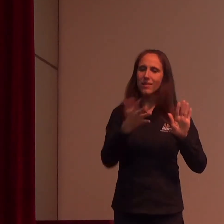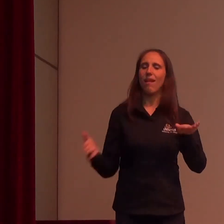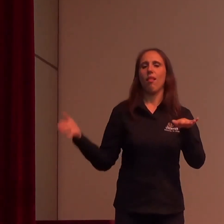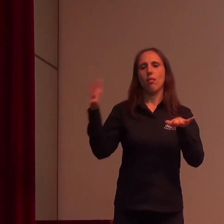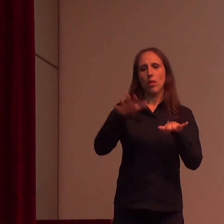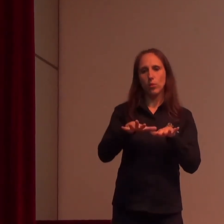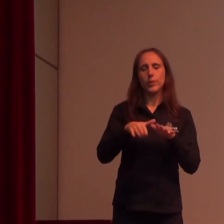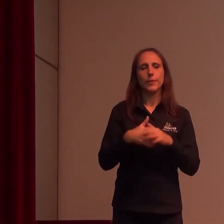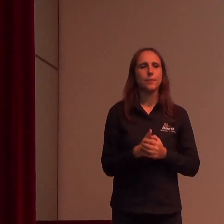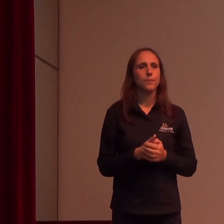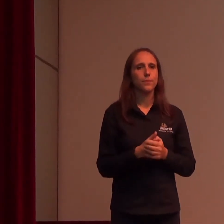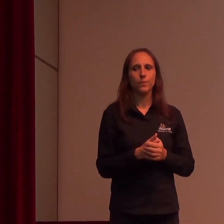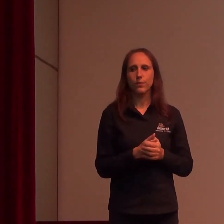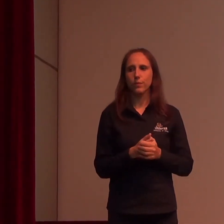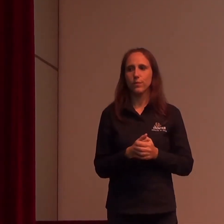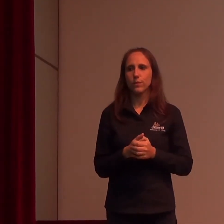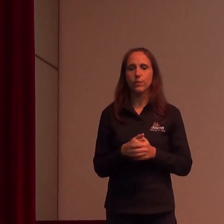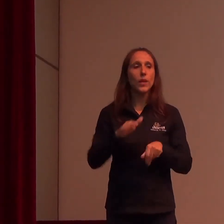Tem mais uma pergunta?